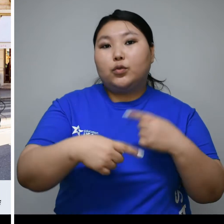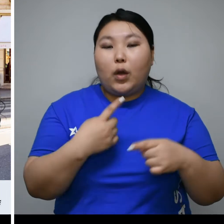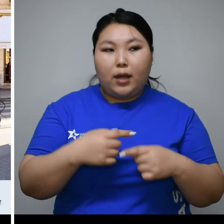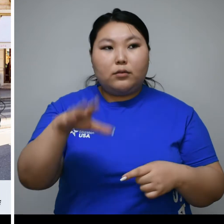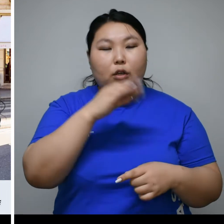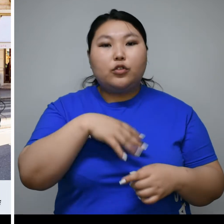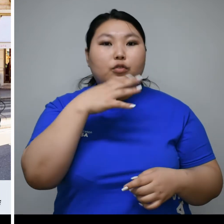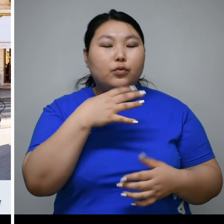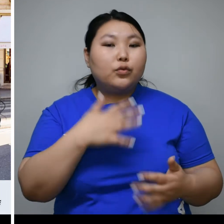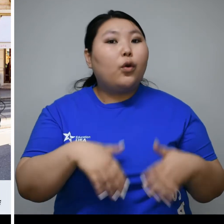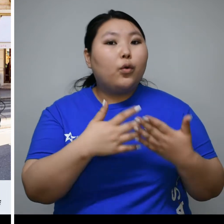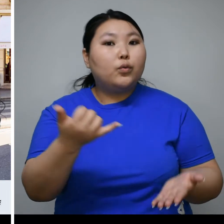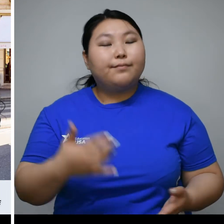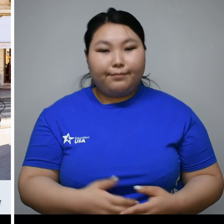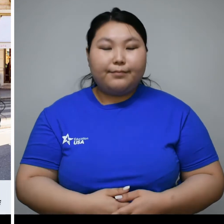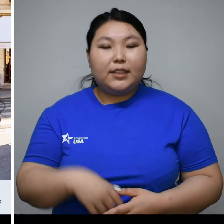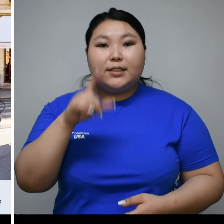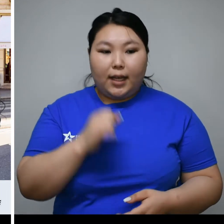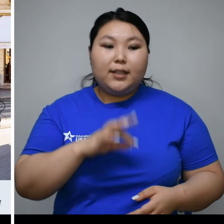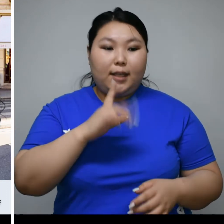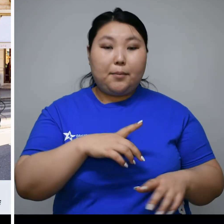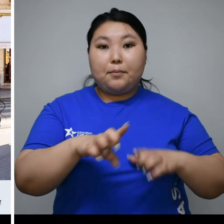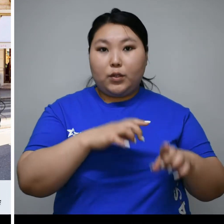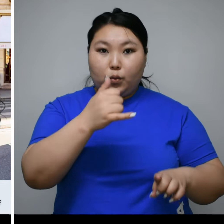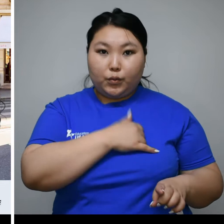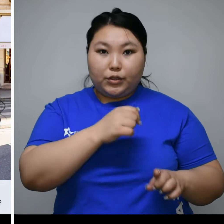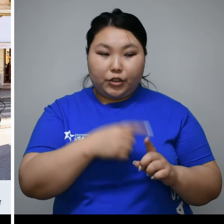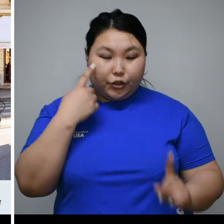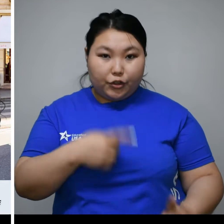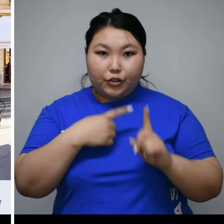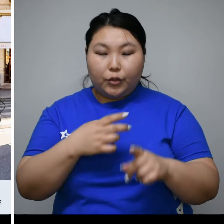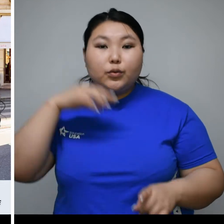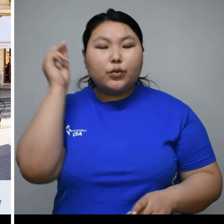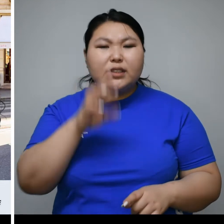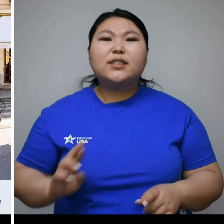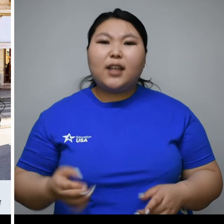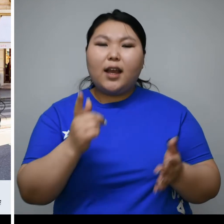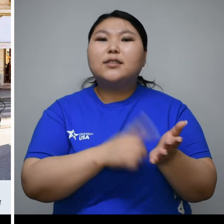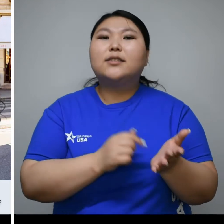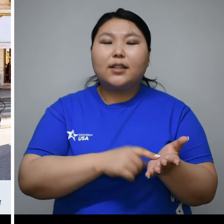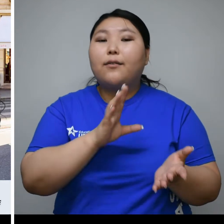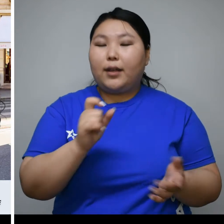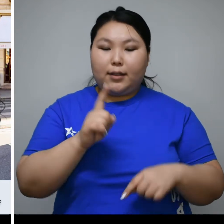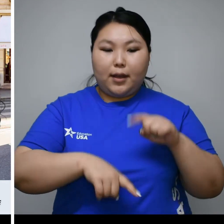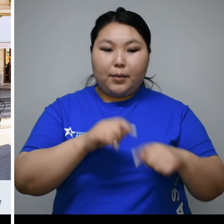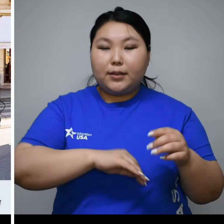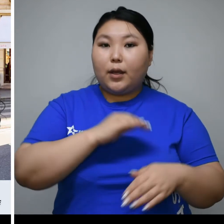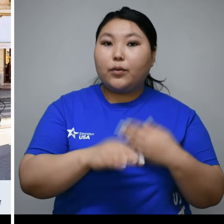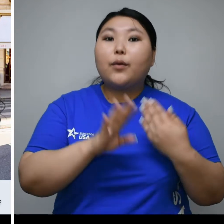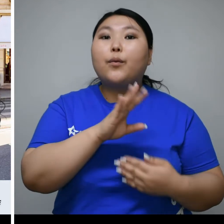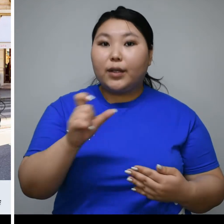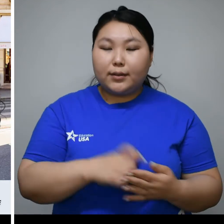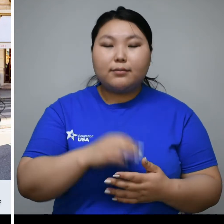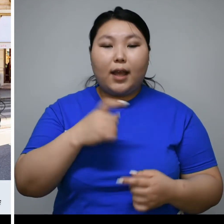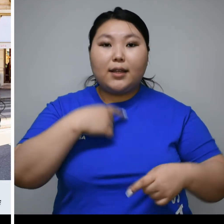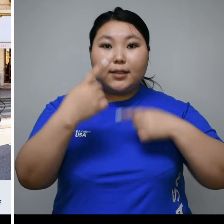талаар тэр хүмүүст бас зөвлөгөө өгвөл. Яг бизнесийн удирдлагын чиглэлээр яг суралцах нь яагаад хэрэгтэй вэ? Ямар давуу талтай вэ